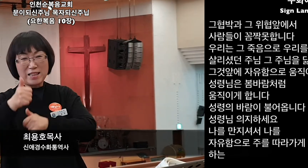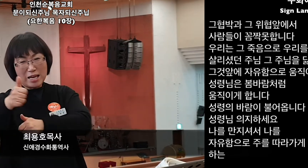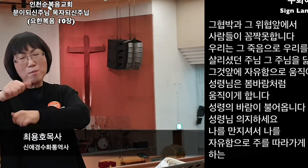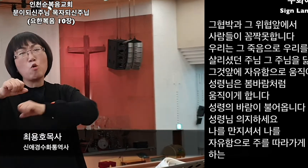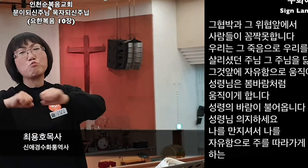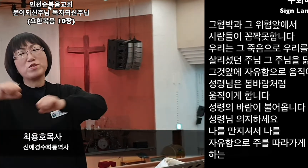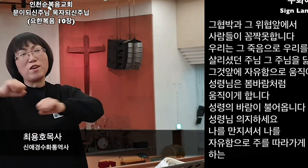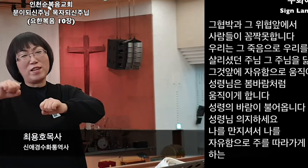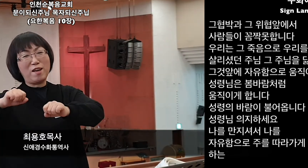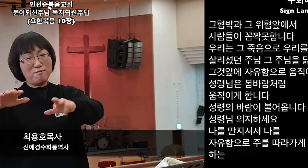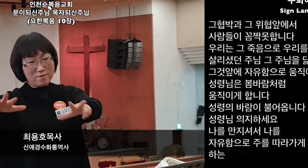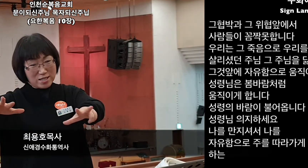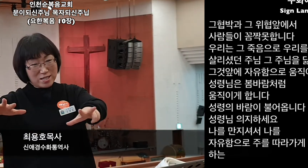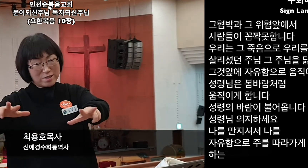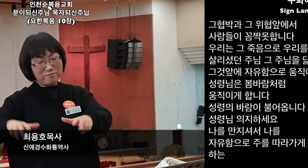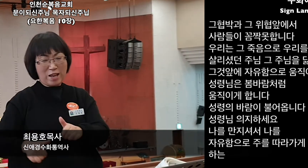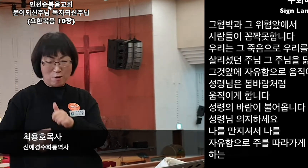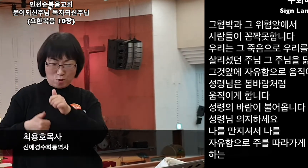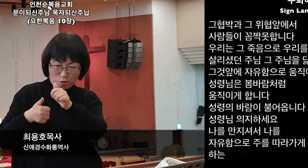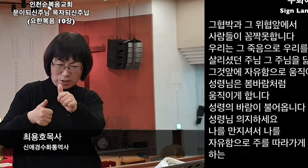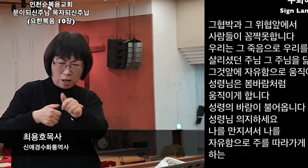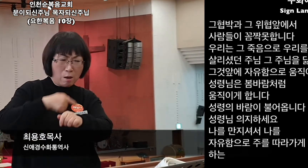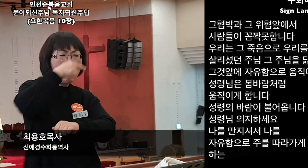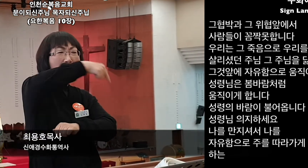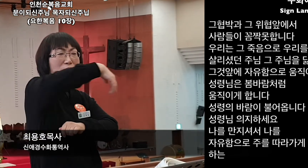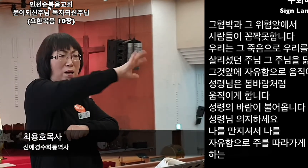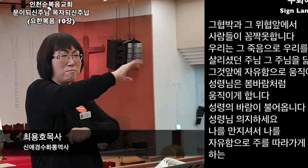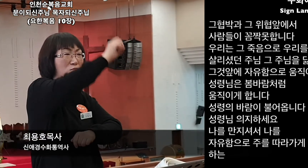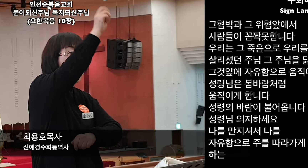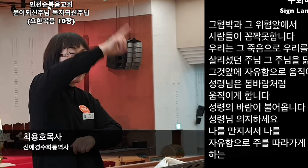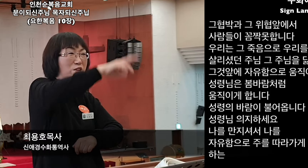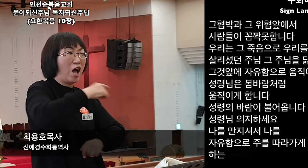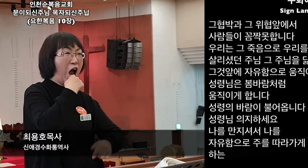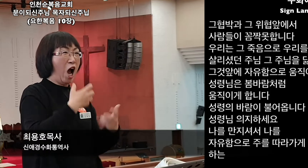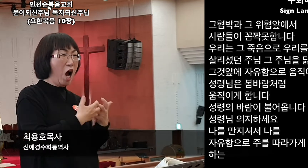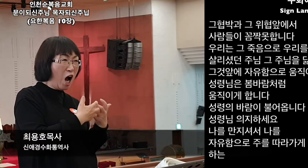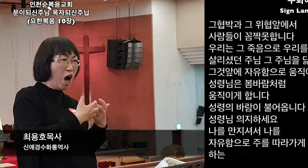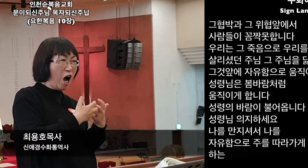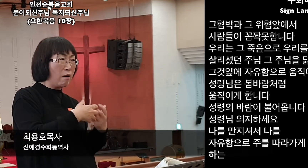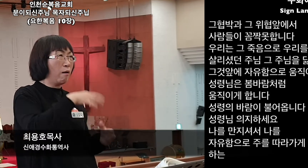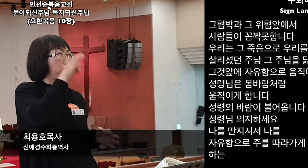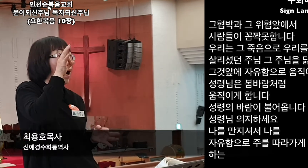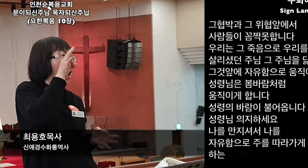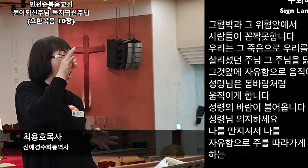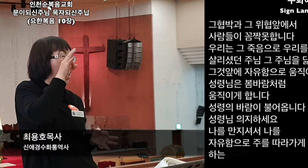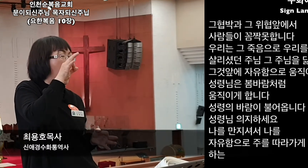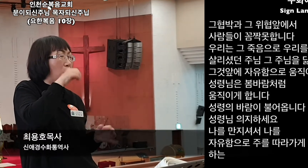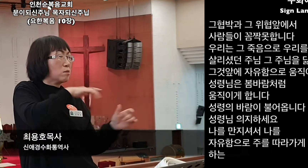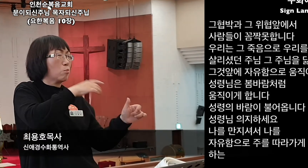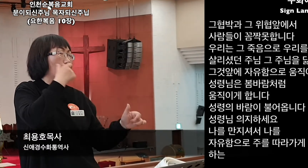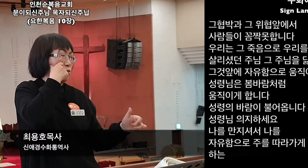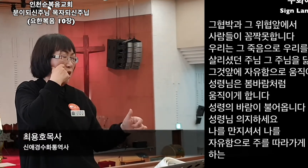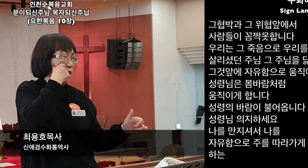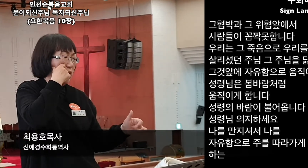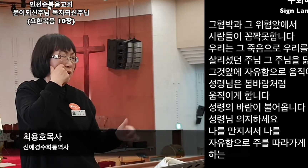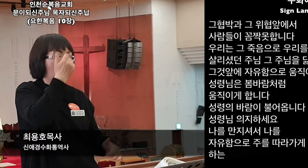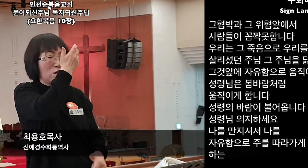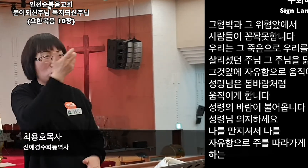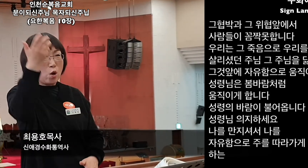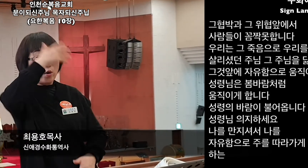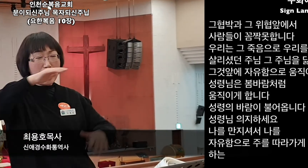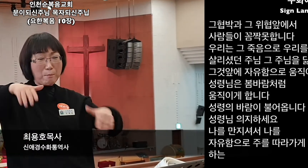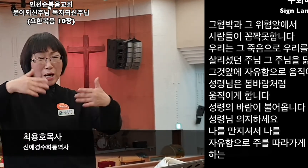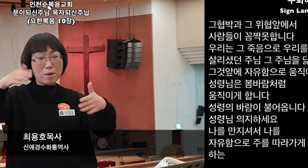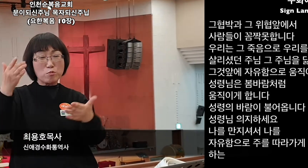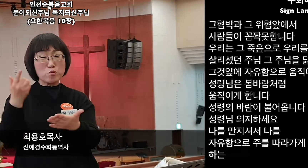됩니다. 지금 여기서는 쫓아가는데요. 밖에 나가면 갑자기 얼음땡에서 얼음이 된 것 같아요. 못 쫓아가요. 성령의 바람이